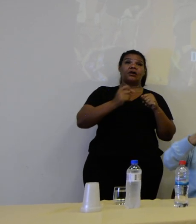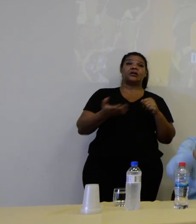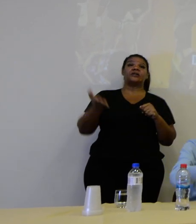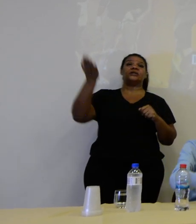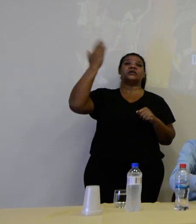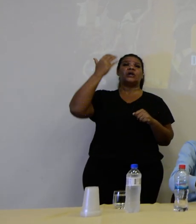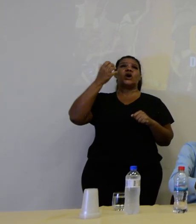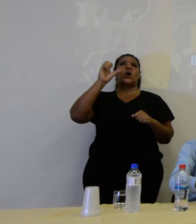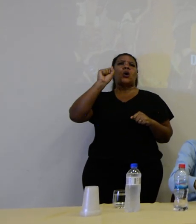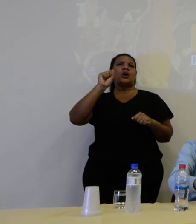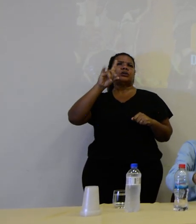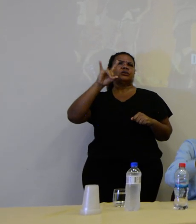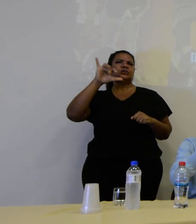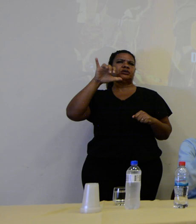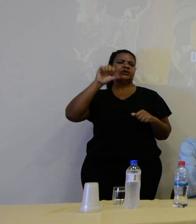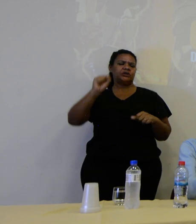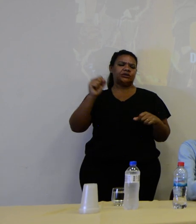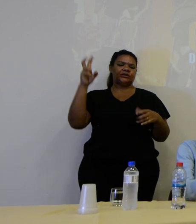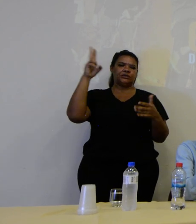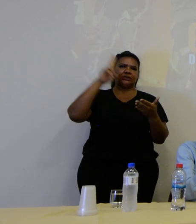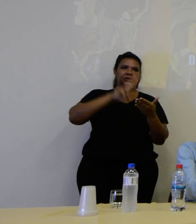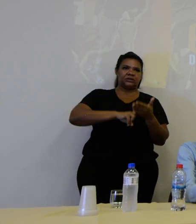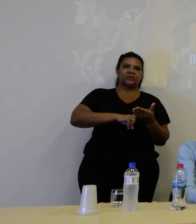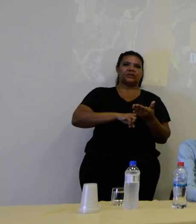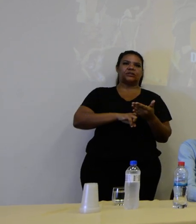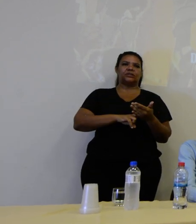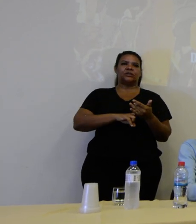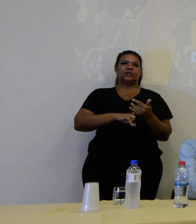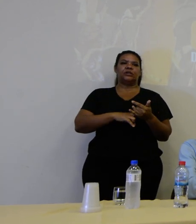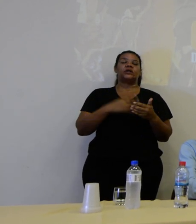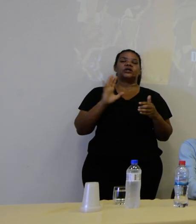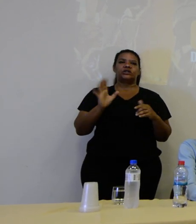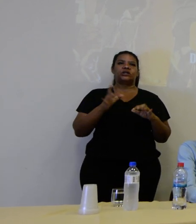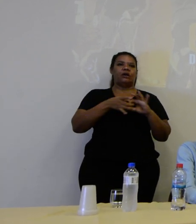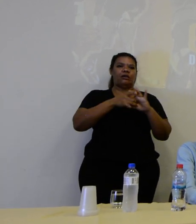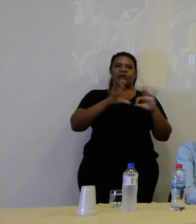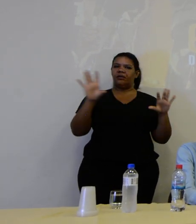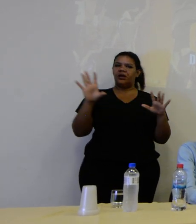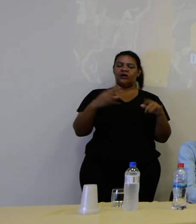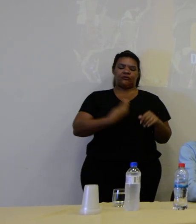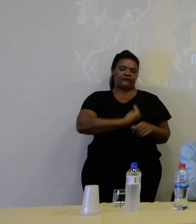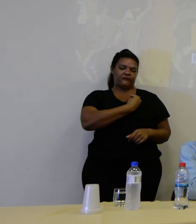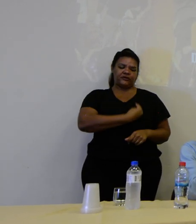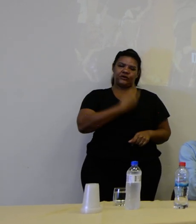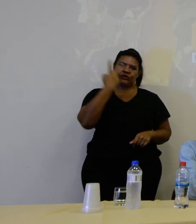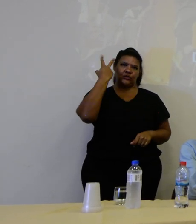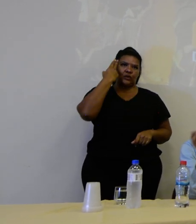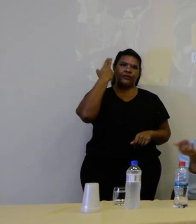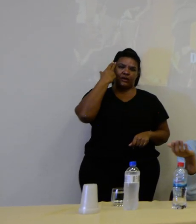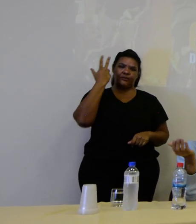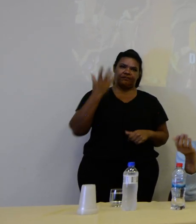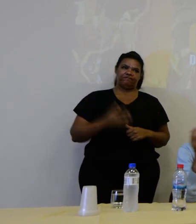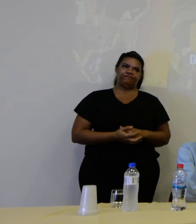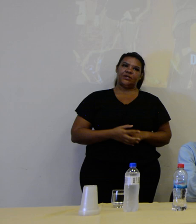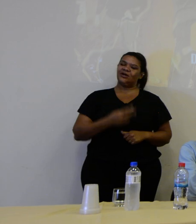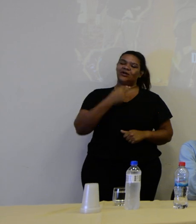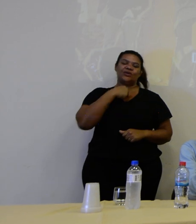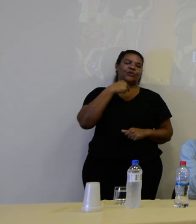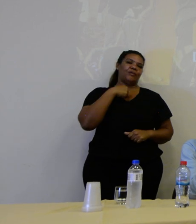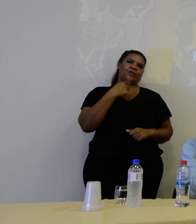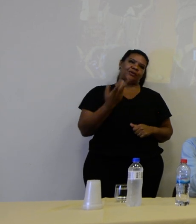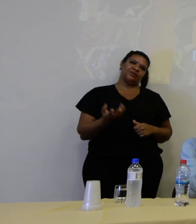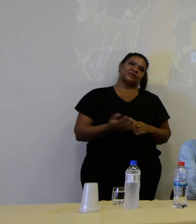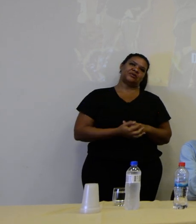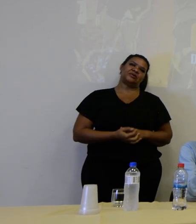quase 8 dias internado. E ele disse que me dando alta, eu volto à vida normal. Então, eu não posso de